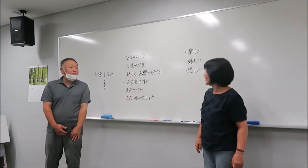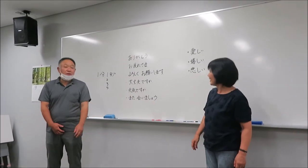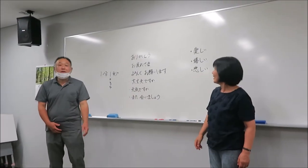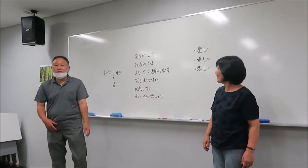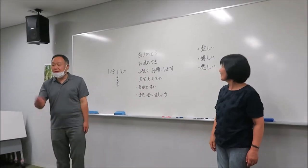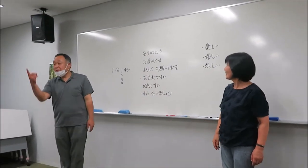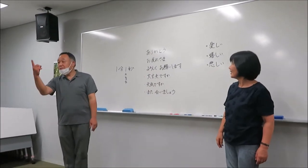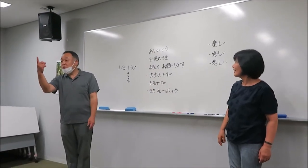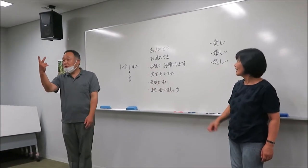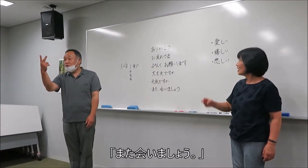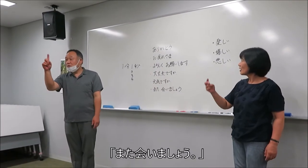また会いましょう